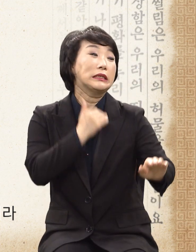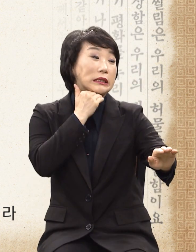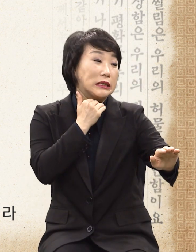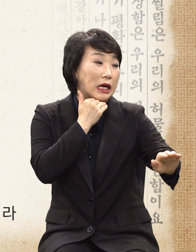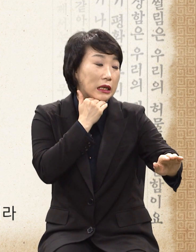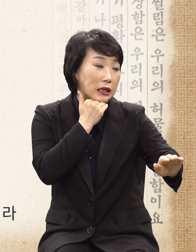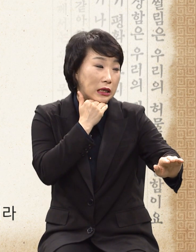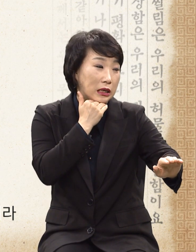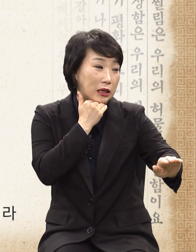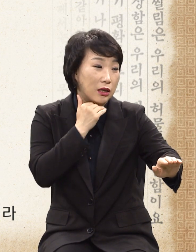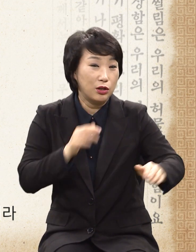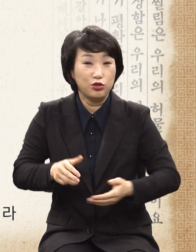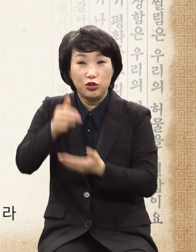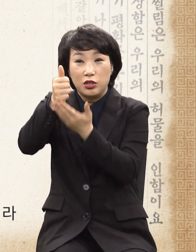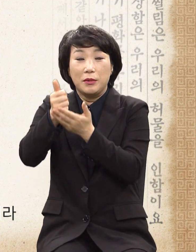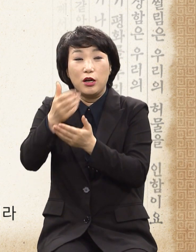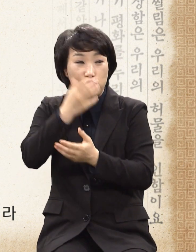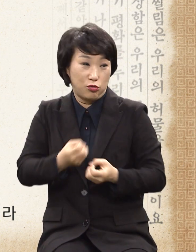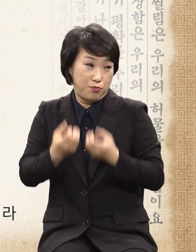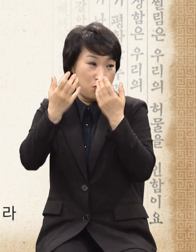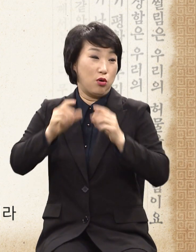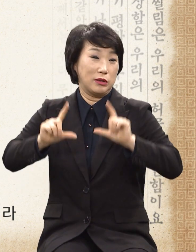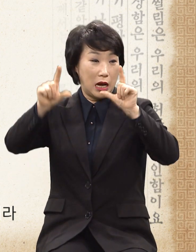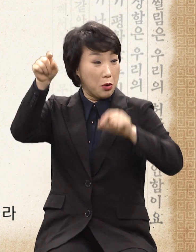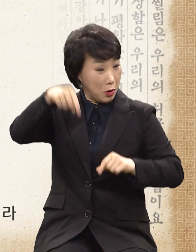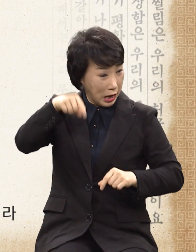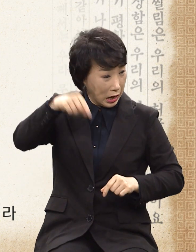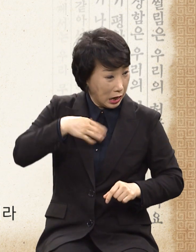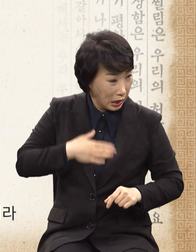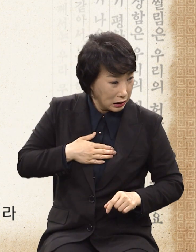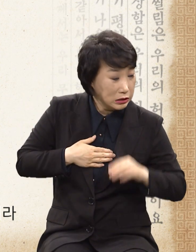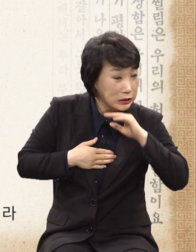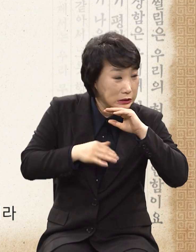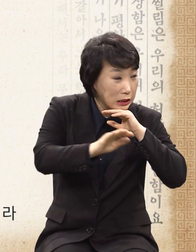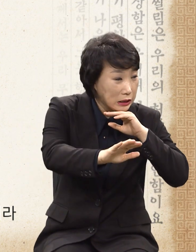기다려라. 주님이 축복을 하시려고 올 것이다.